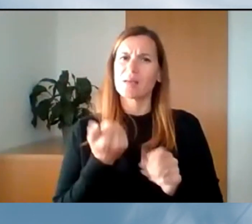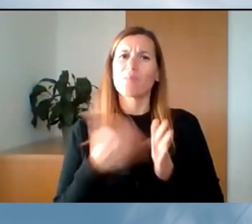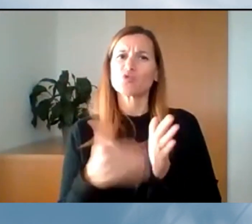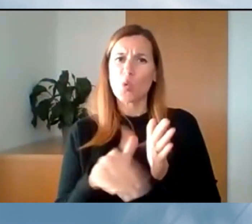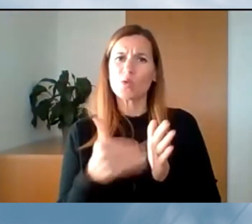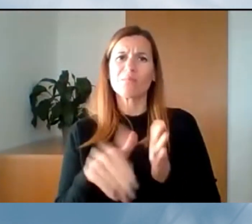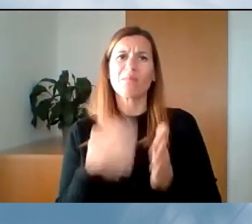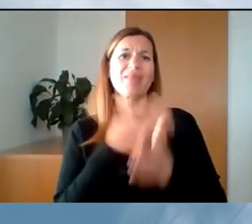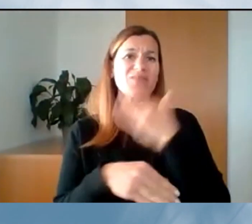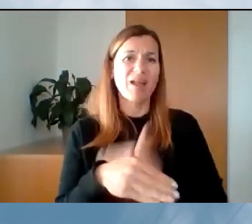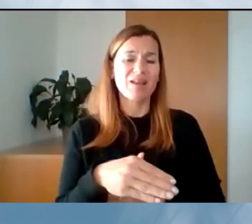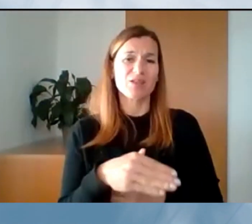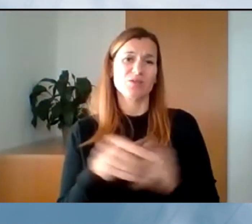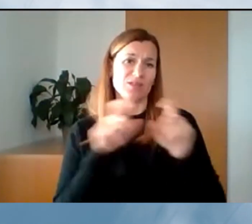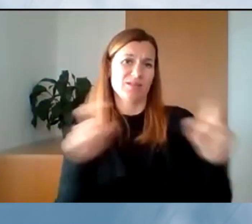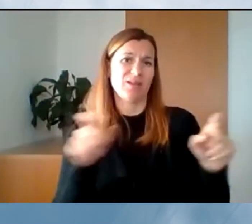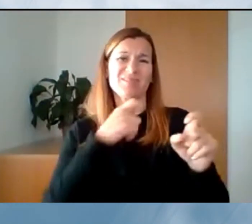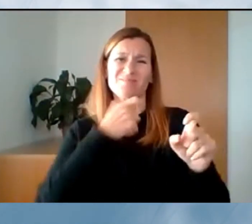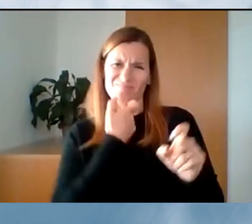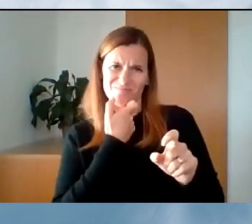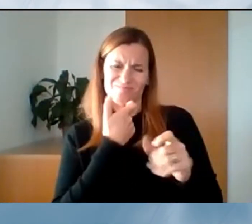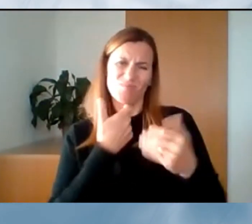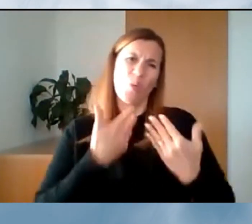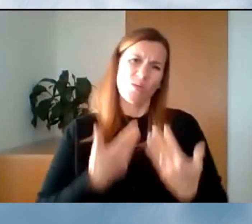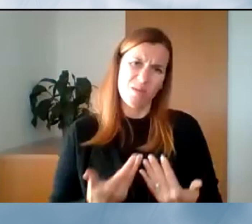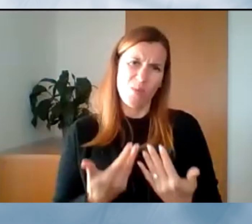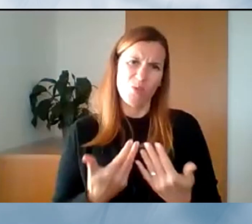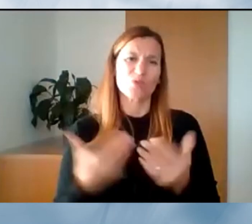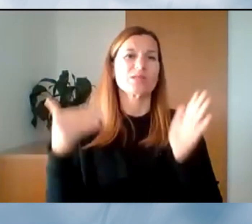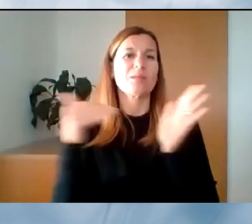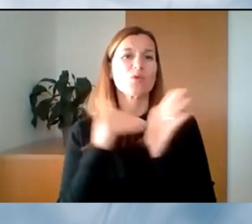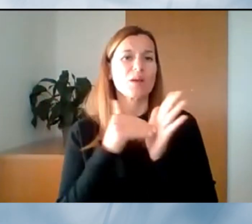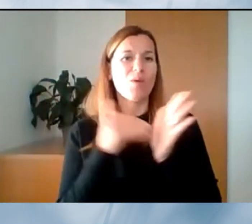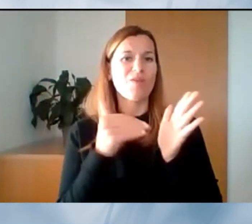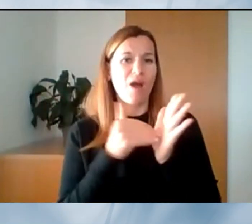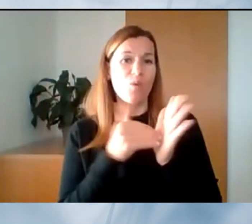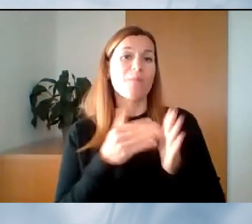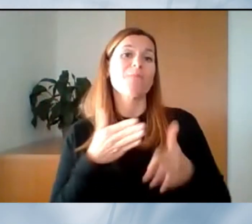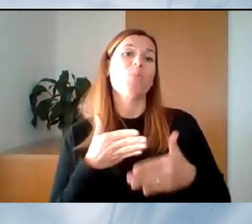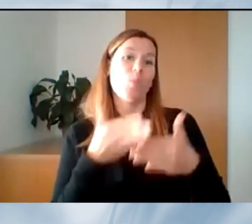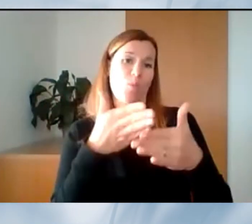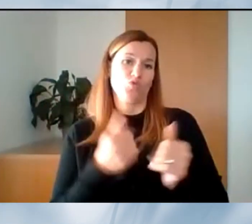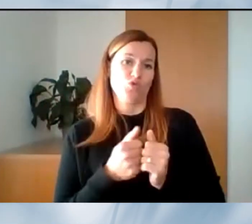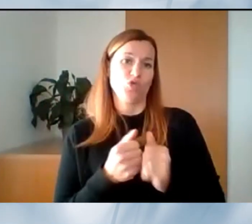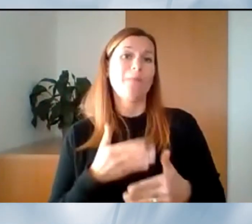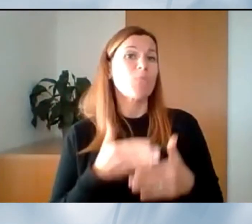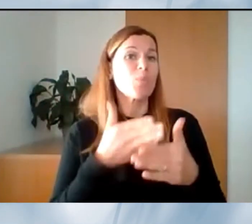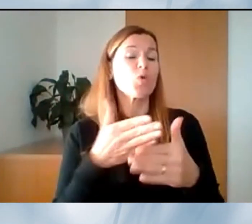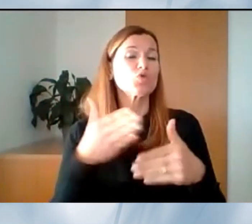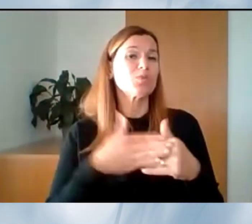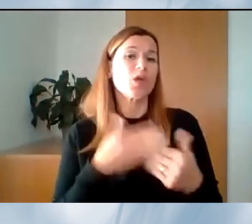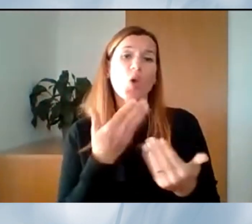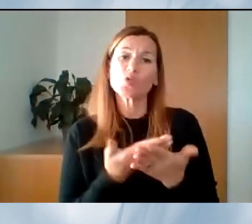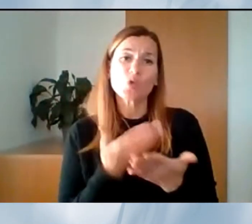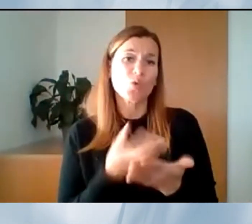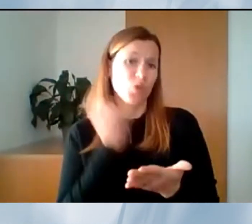zaradi poškodbe, invalidnosti ali pa zaradi starostne onemoglosti potreboval to pomoč.